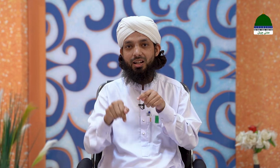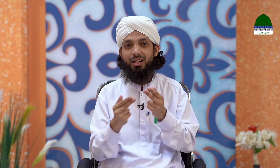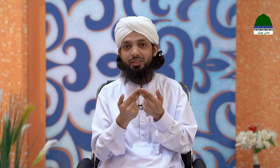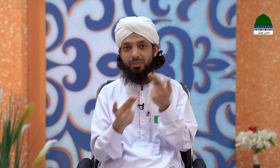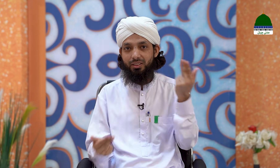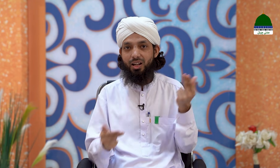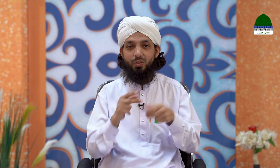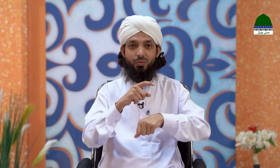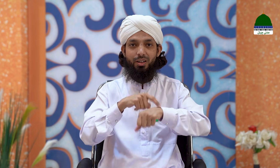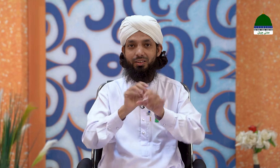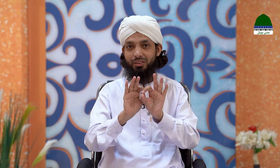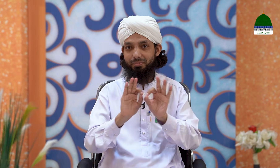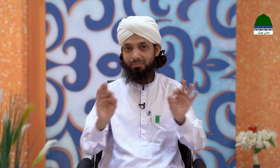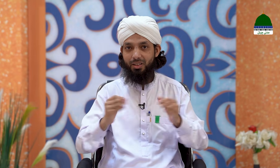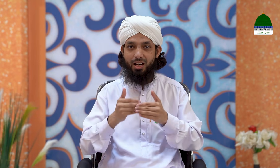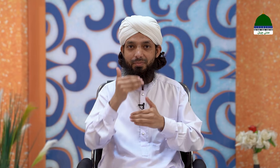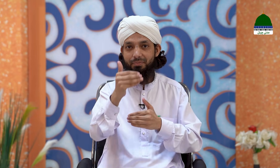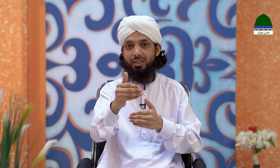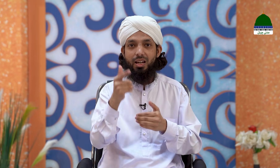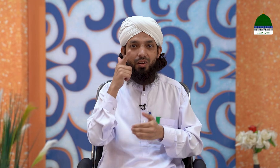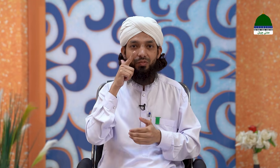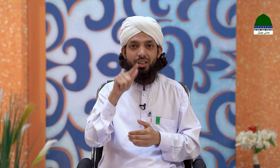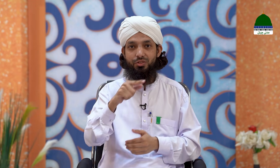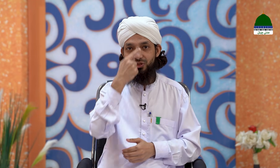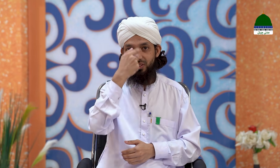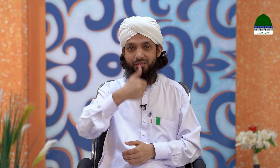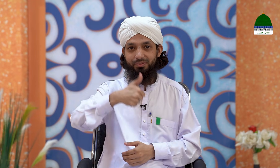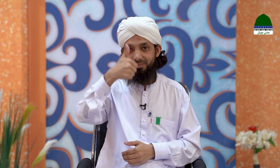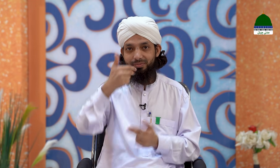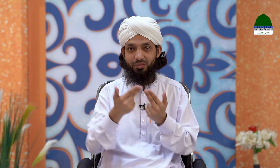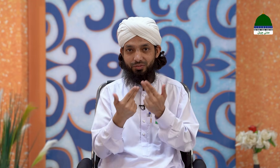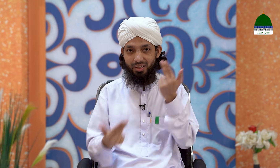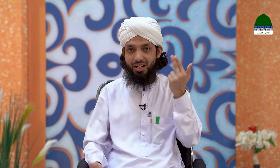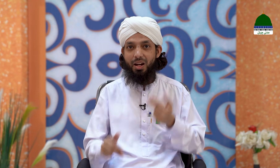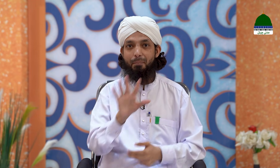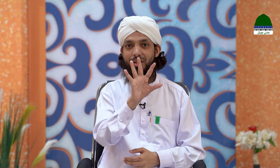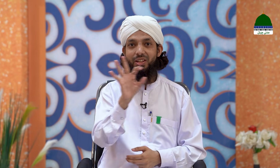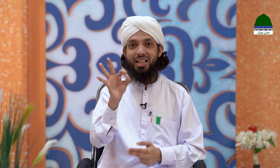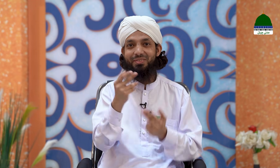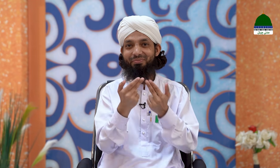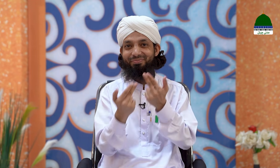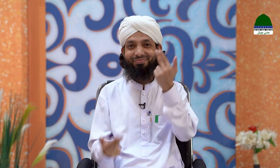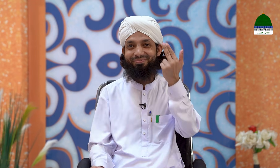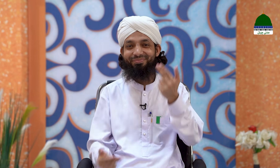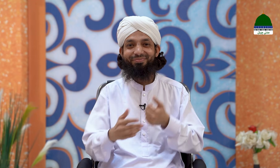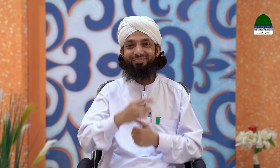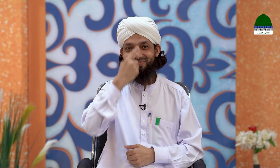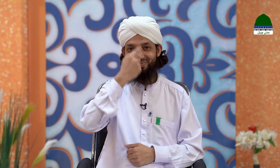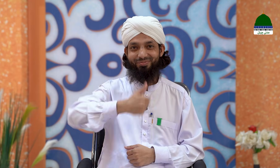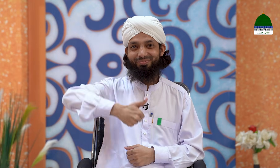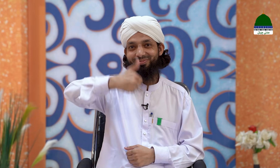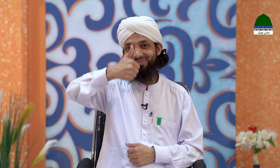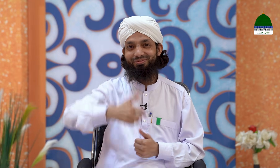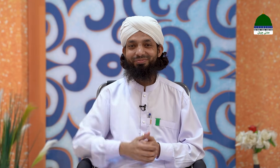ہوا۔ آپ سے ملاقات ہوگی اگلی ایپیسوڈ میں، اور اگلی ایپیسوڈ ہوگی ہماری 50ویں ایپیسوڈ انشاءاللہ عز و جل۔ اس میں کچھ